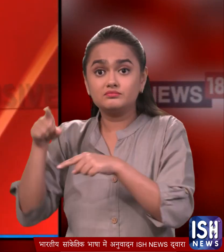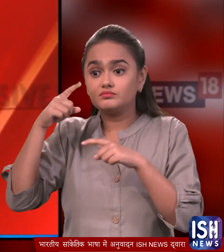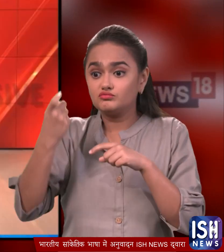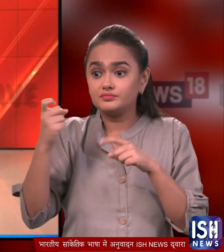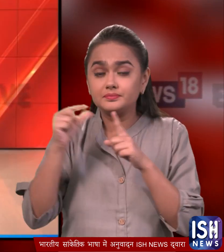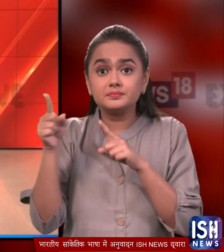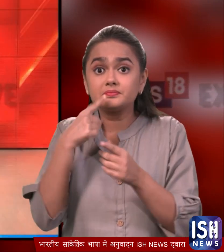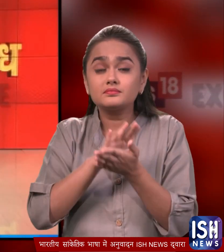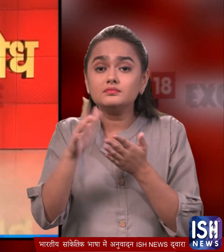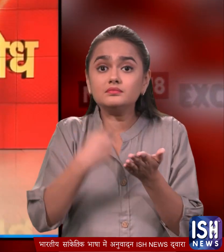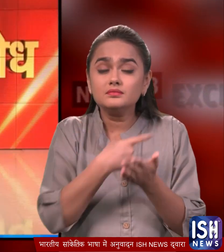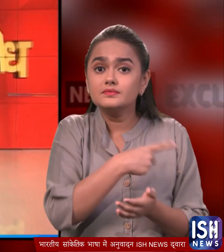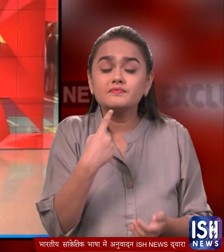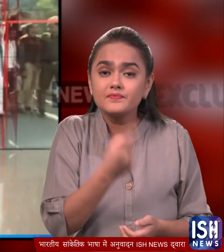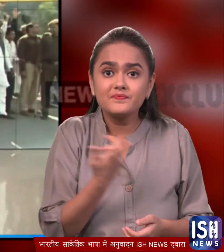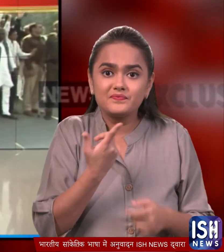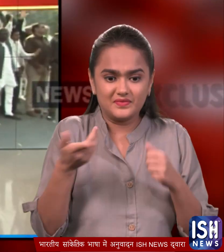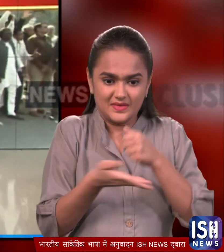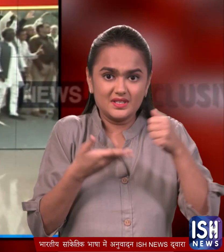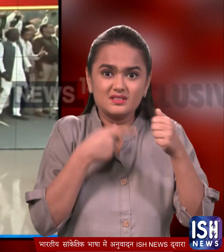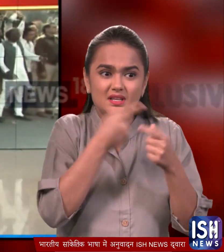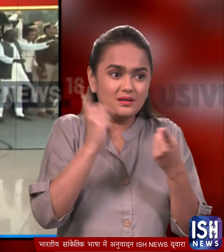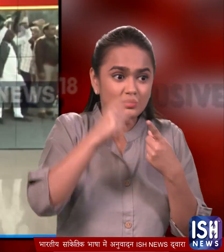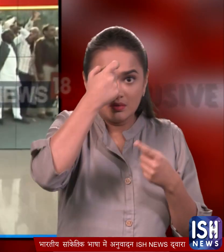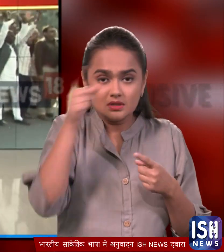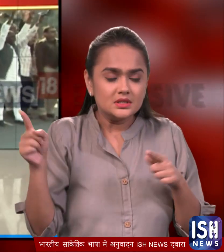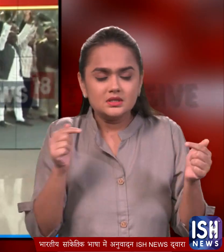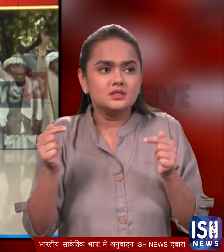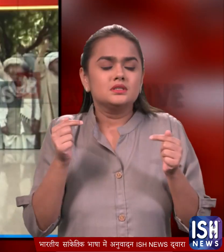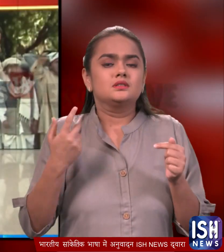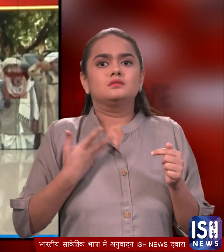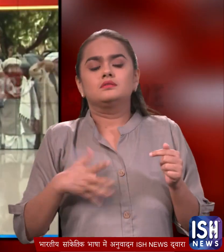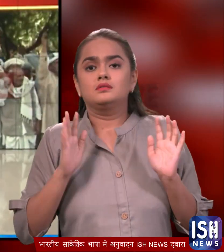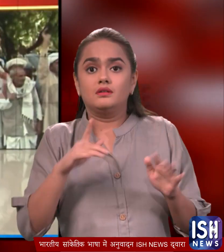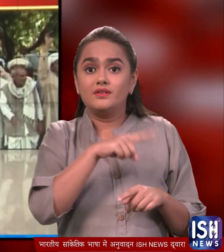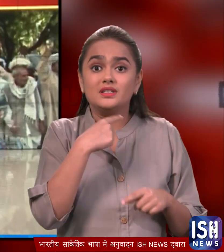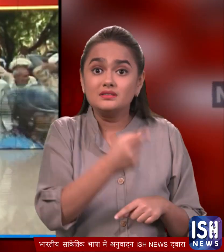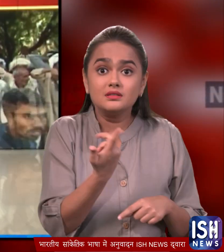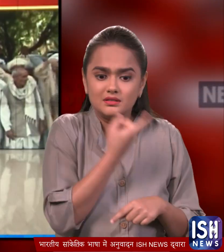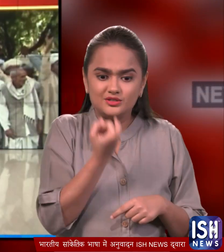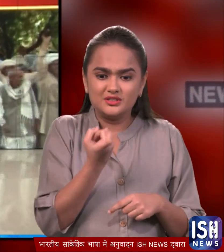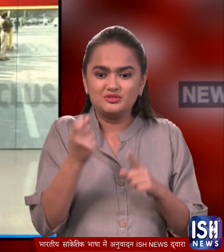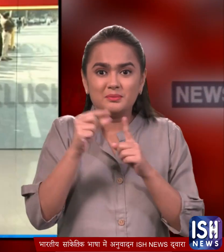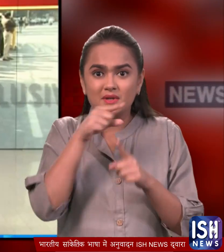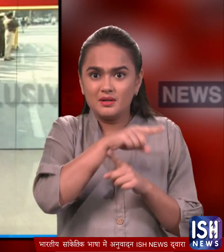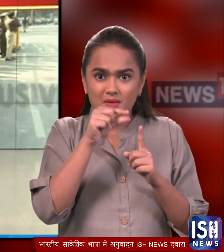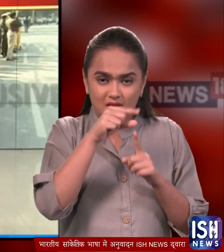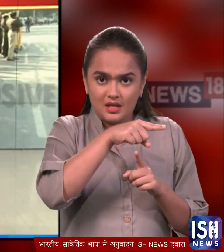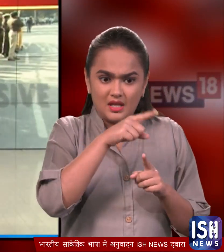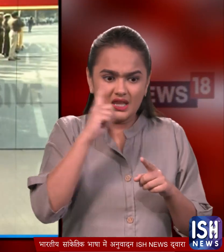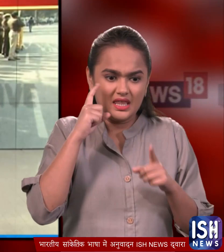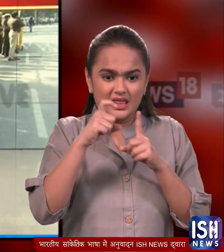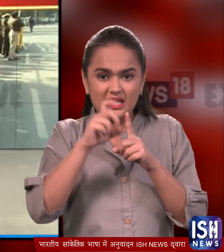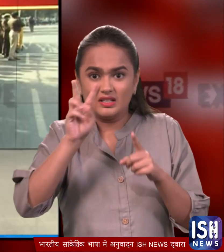जनता पार्टी के नेताओं को हरियाणा के चरखी दादरी में किसानों के विरोध का सामना करना पड़ा। जिला स्तरीय मीटिंग में हिस्सा लेने के लिए जेजेपी के